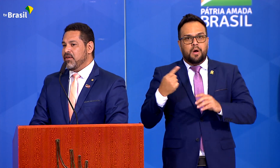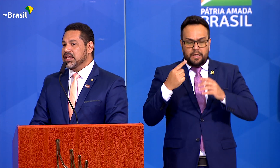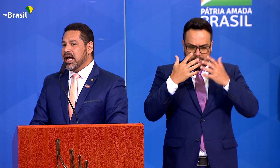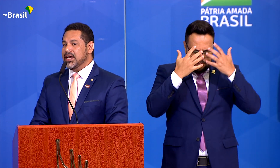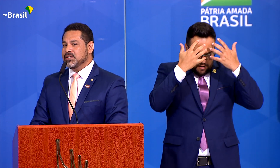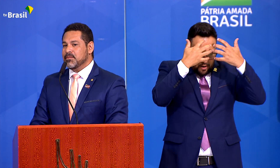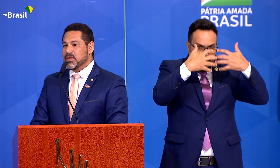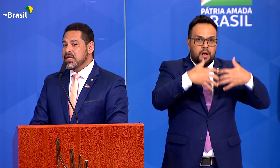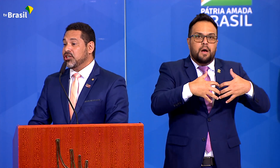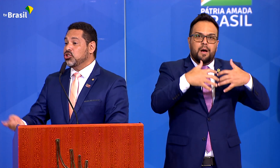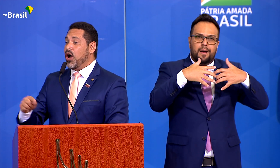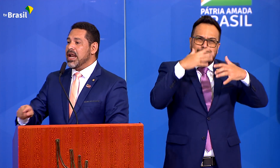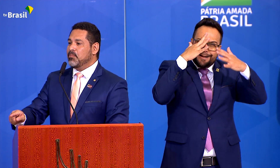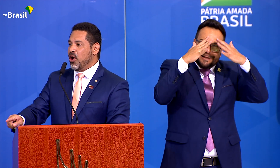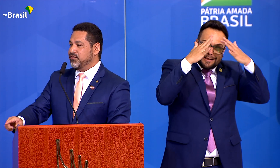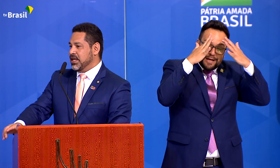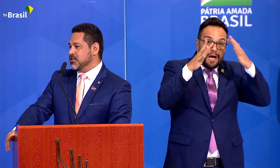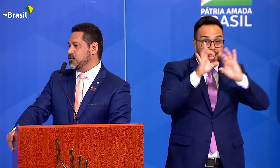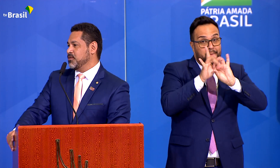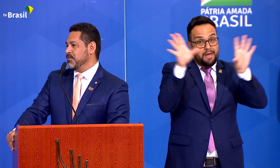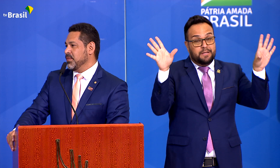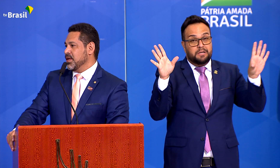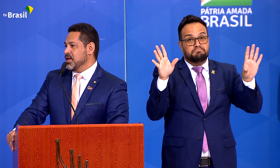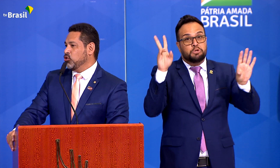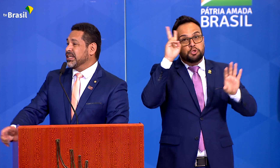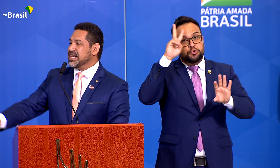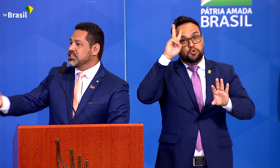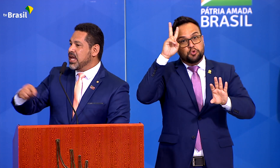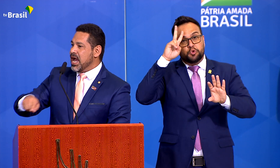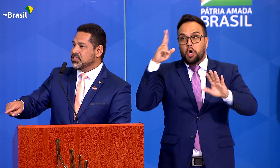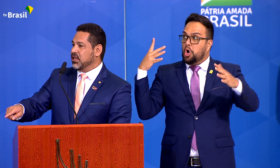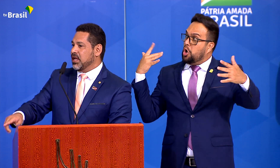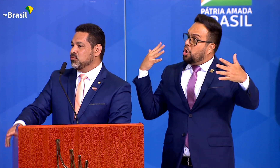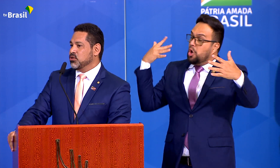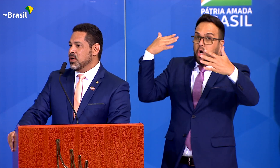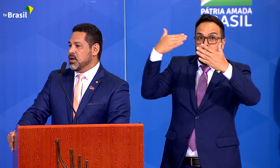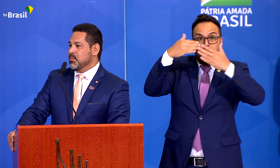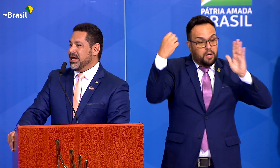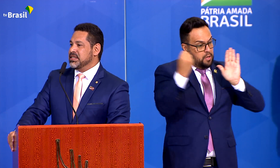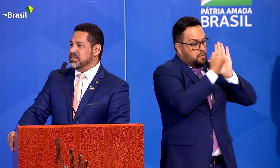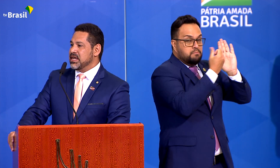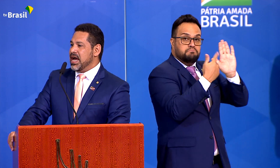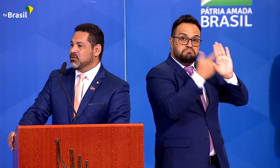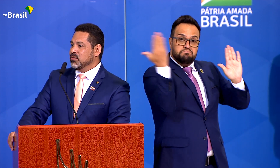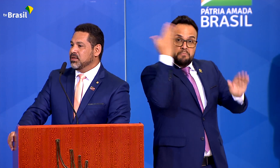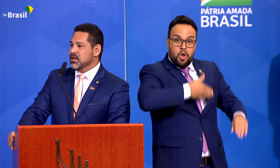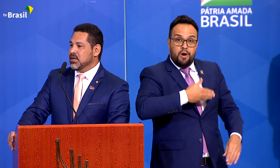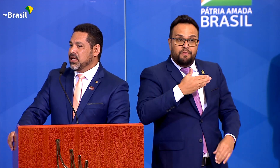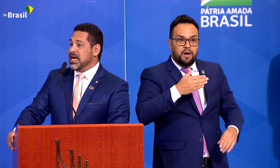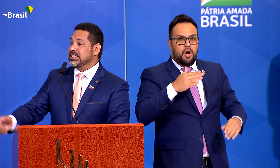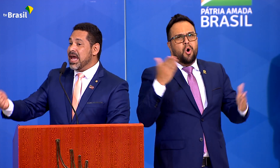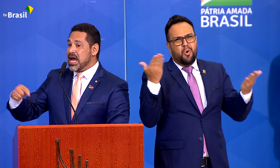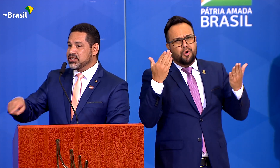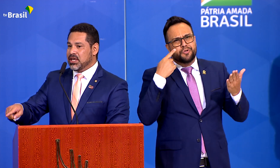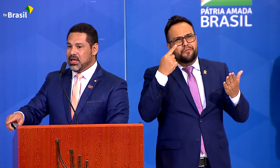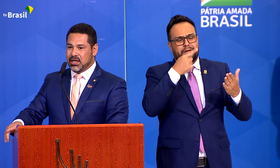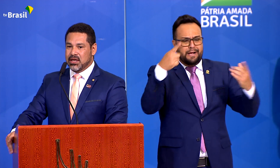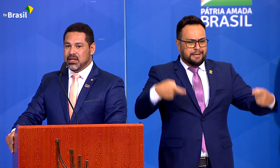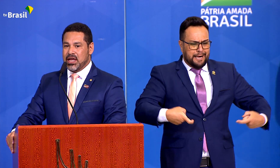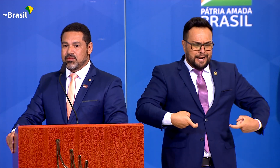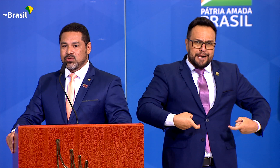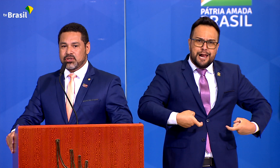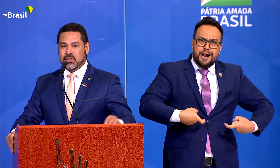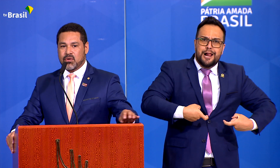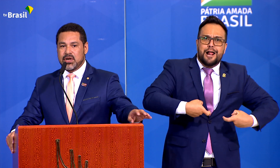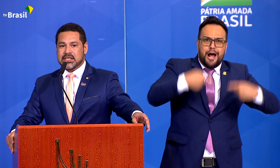e é bem verdade e a história prova isso todas as guerras que temos presenciado e as guerras